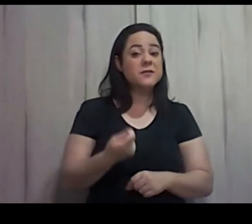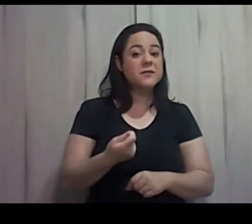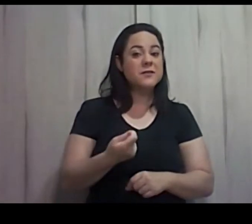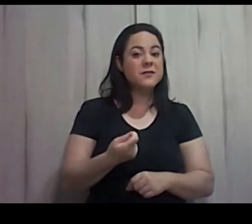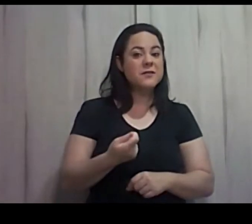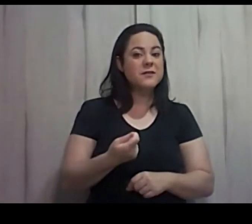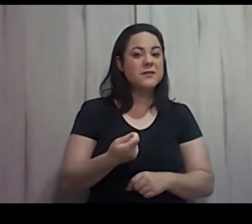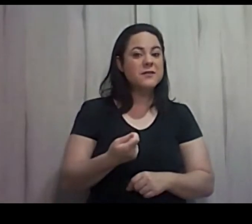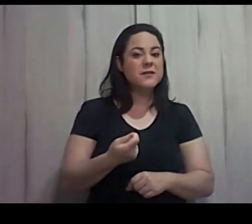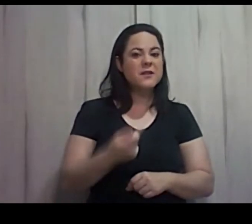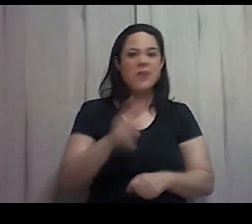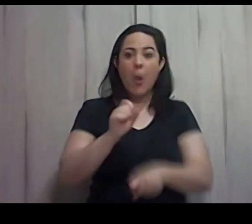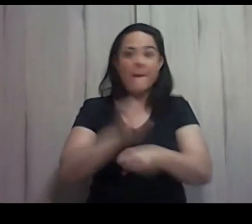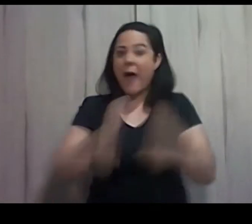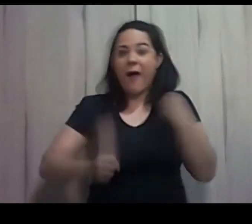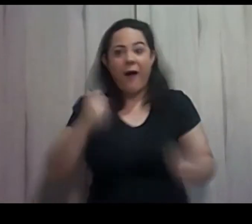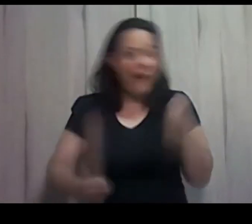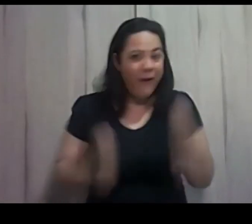de correr.